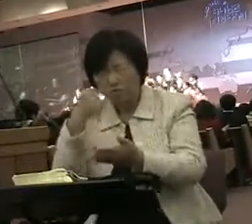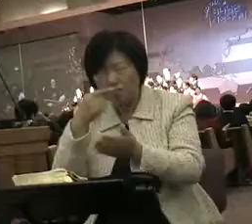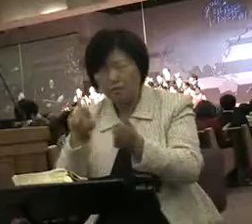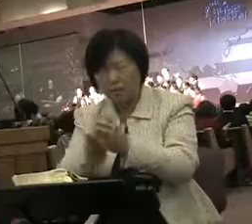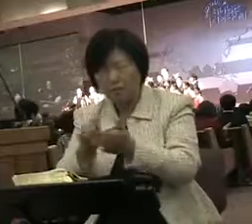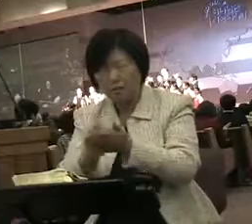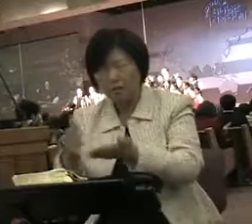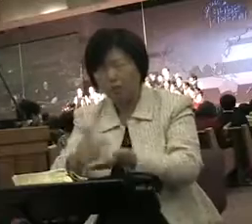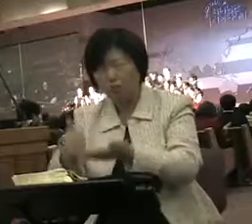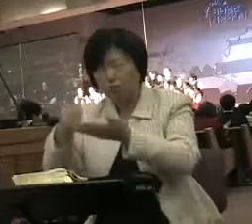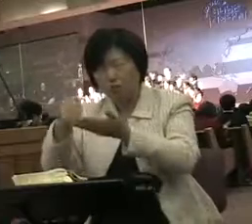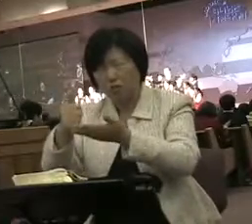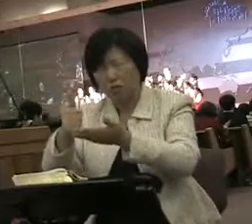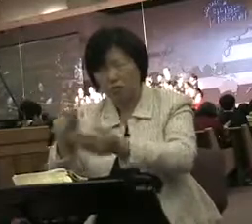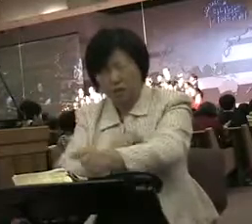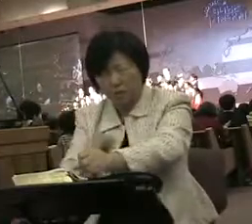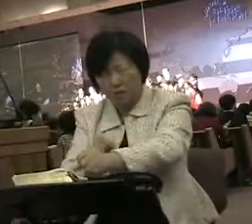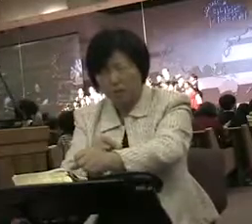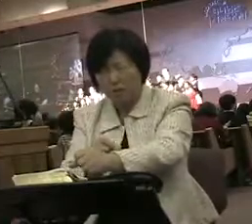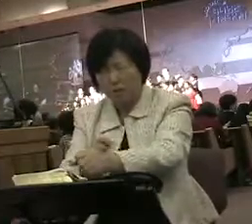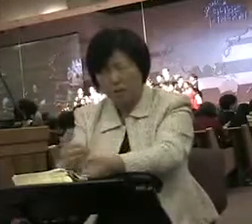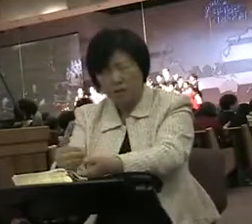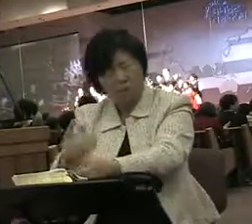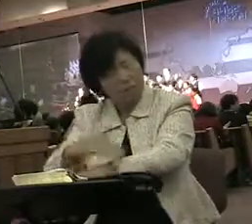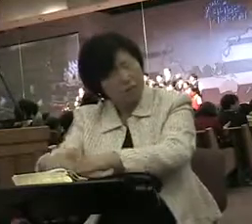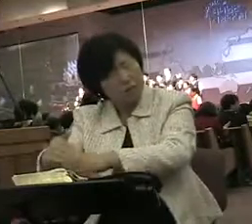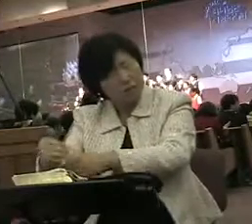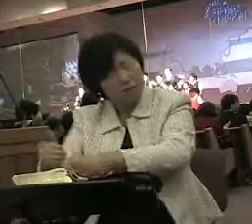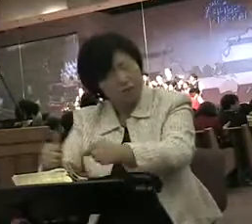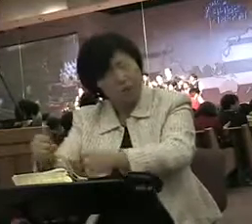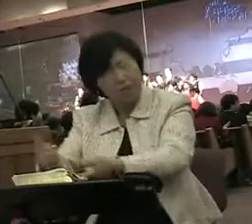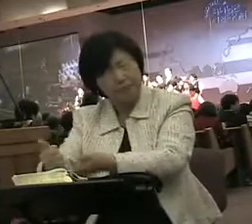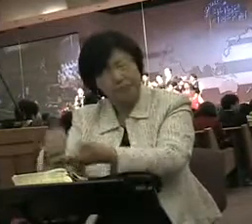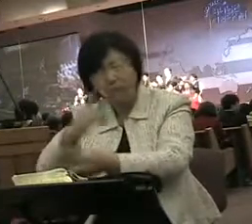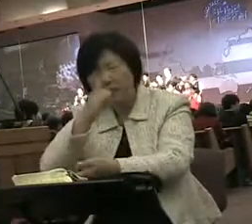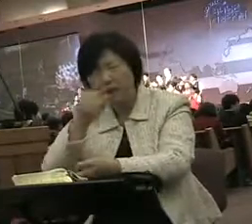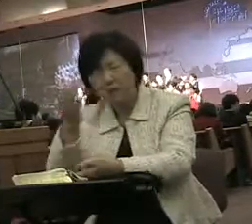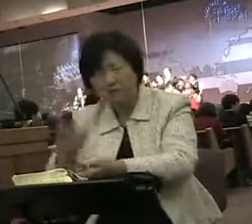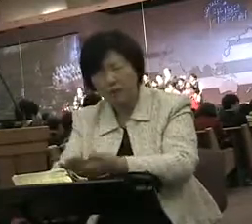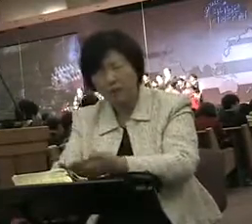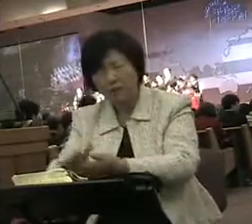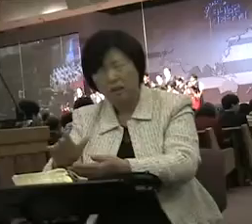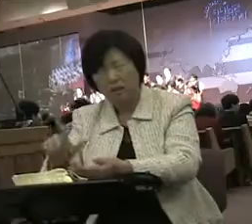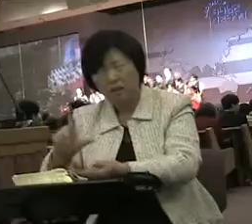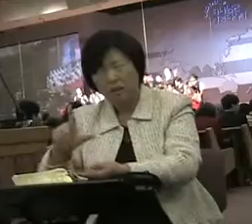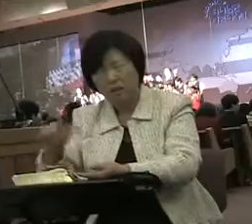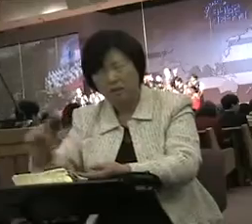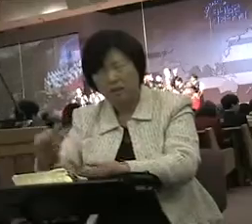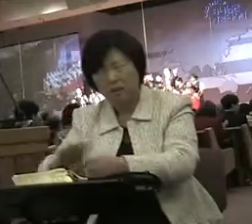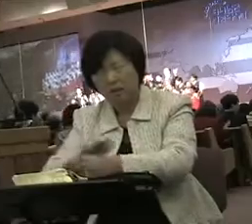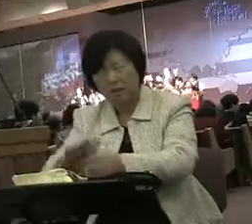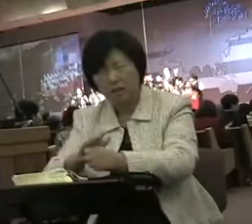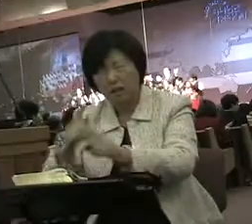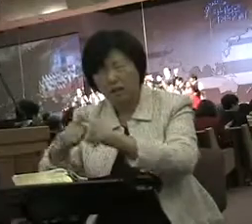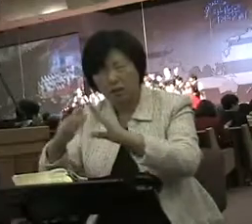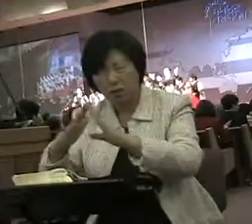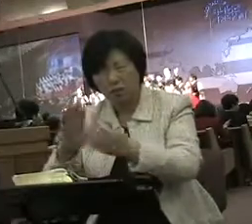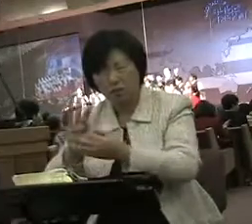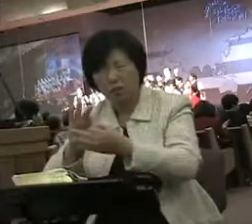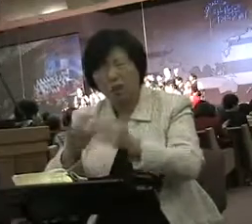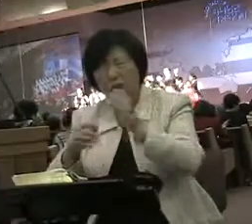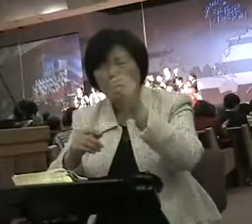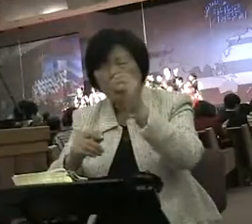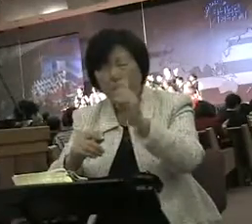이제 주님께서 특별히 섭리하시어서 우리 남가주 사랑의 교회를 통해 제1차 아버지